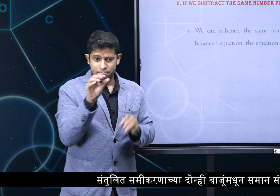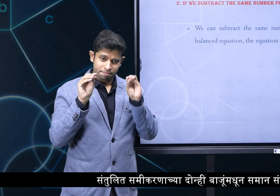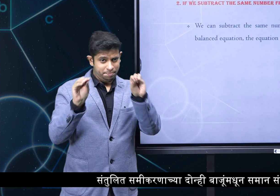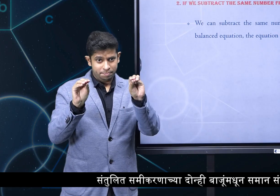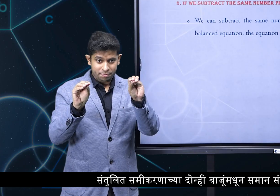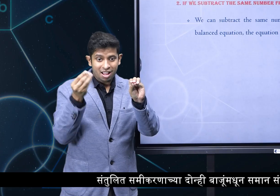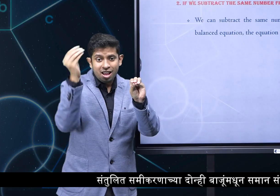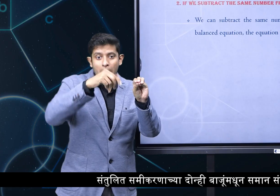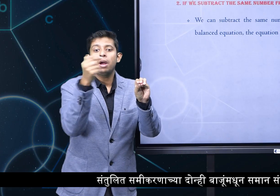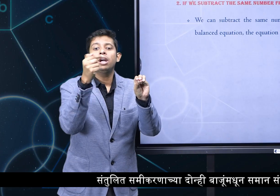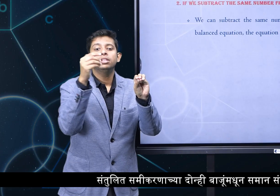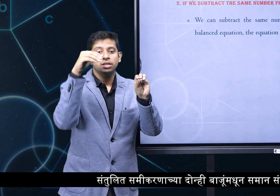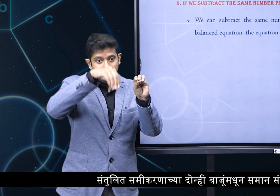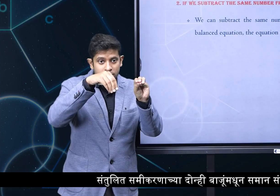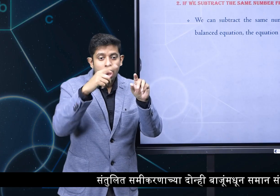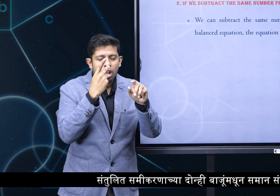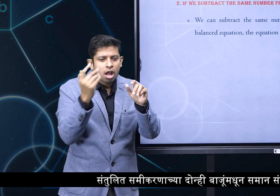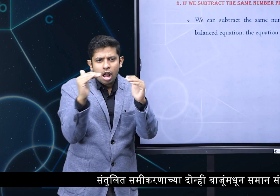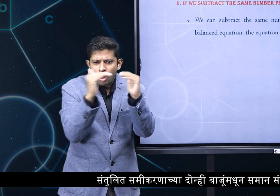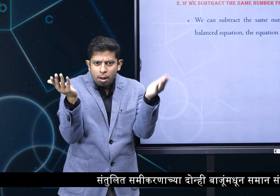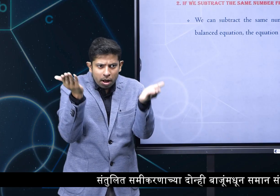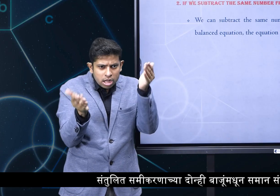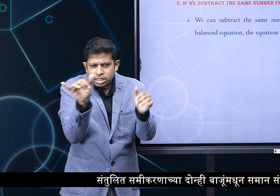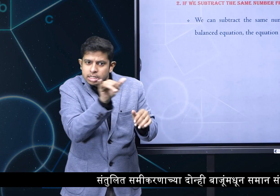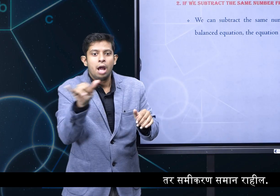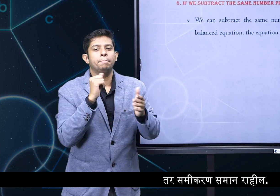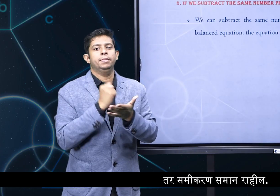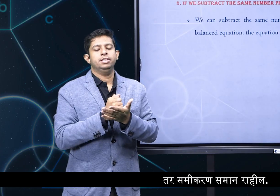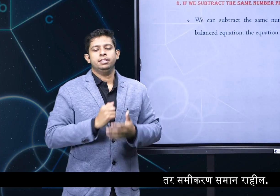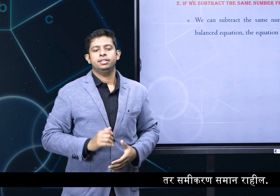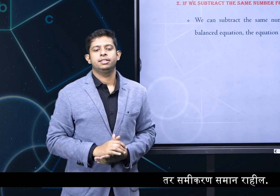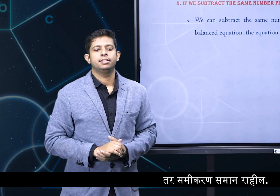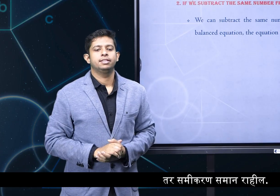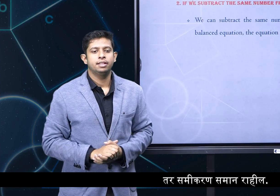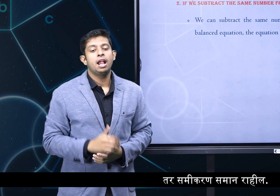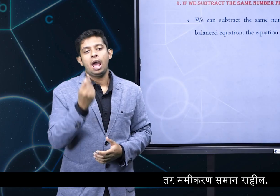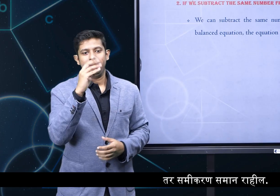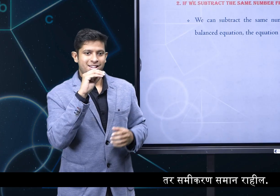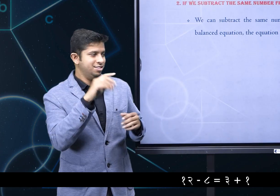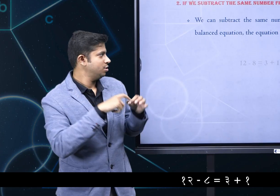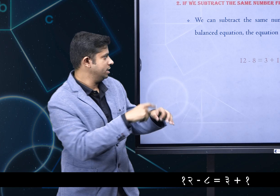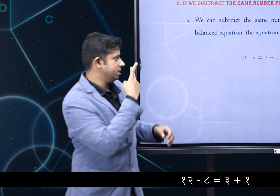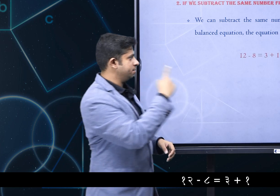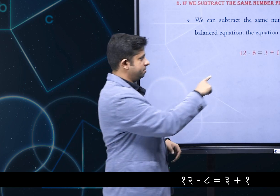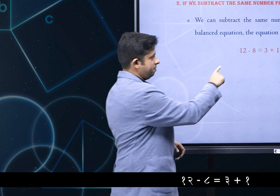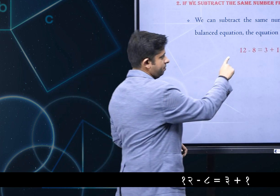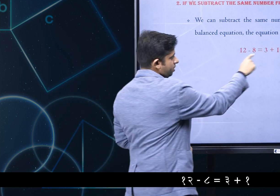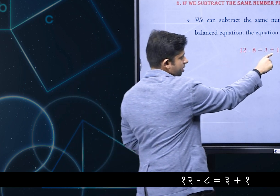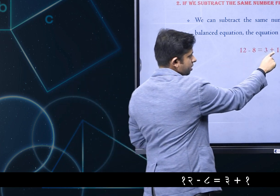संतुलित समीकरणाच्या दोन्ही बाजूंमधून समान संख्या वजा केली तर समीकरण समान राहील. म्हणजेच 12